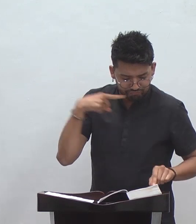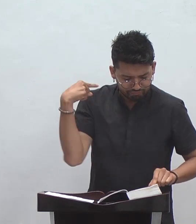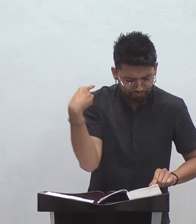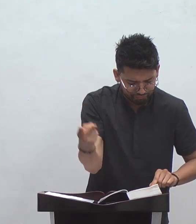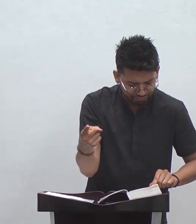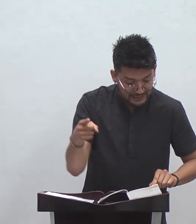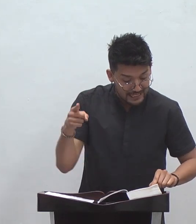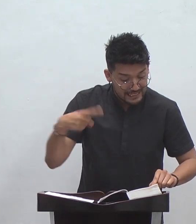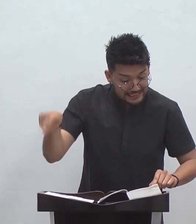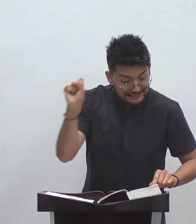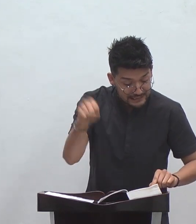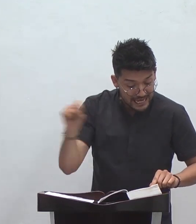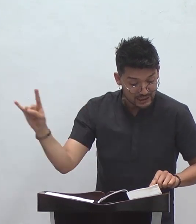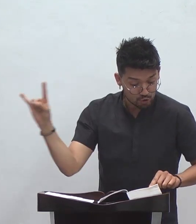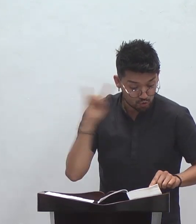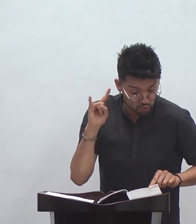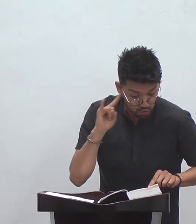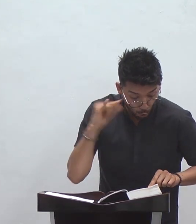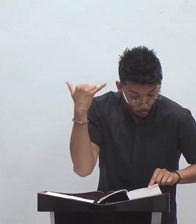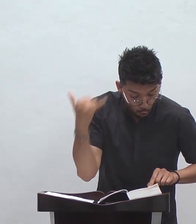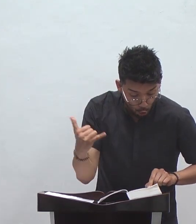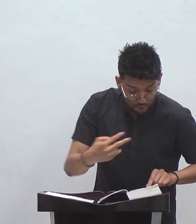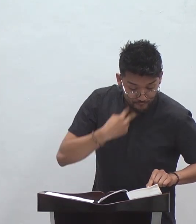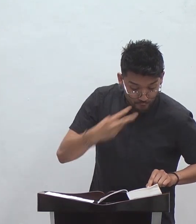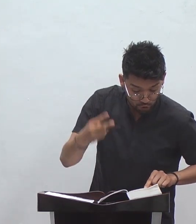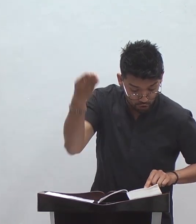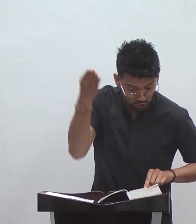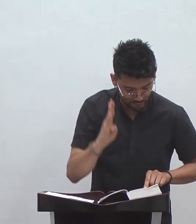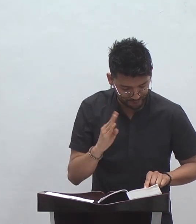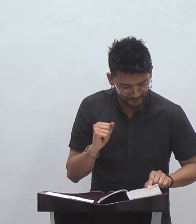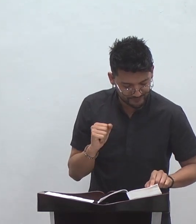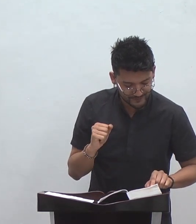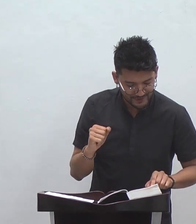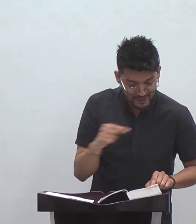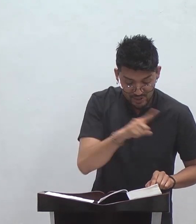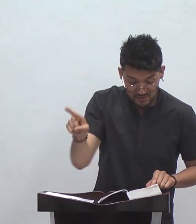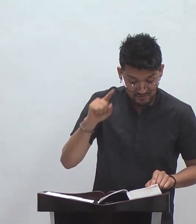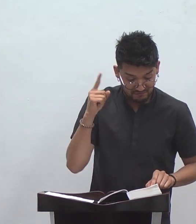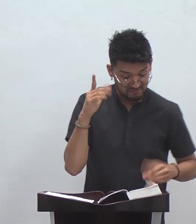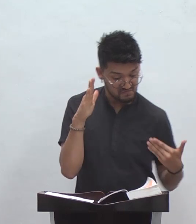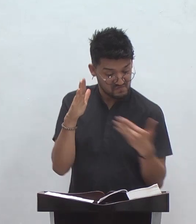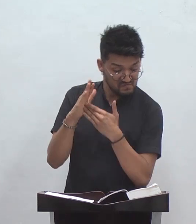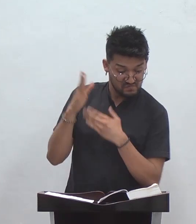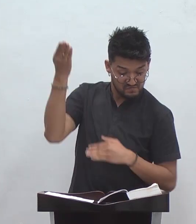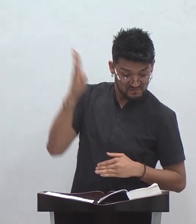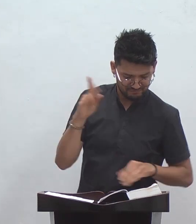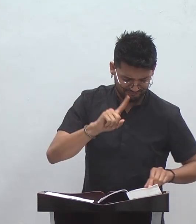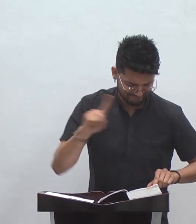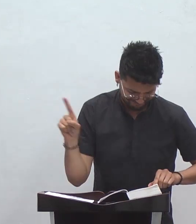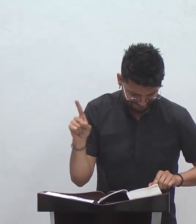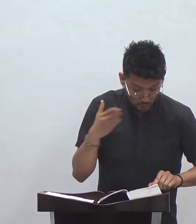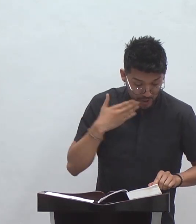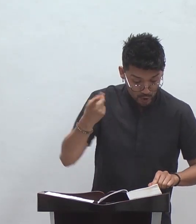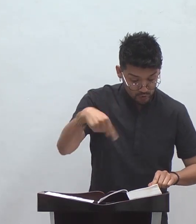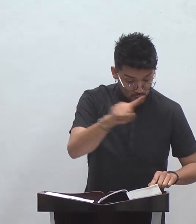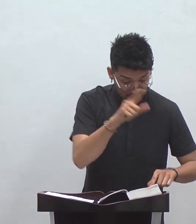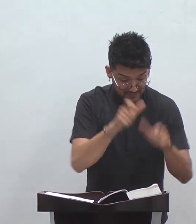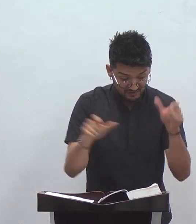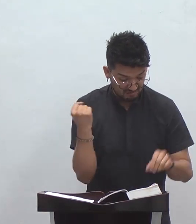Por lo cual, como dice el Espíritu Santo, si oyeres hoy su voz, no endurezcáis vuestros corazones como